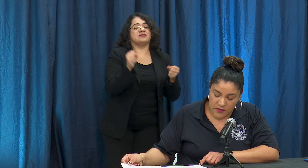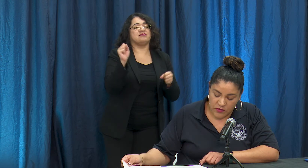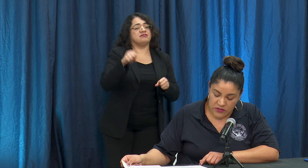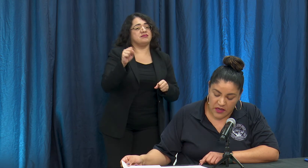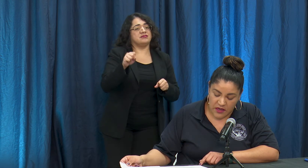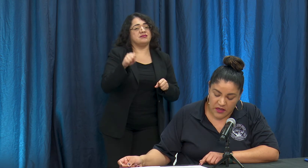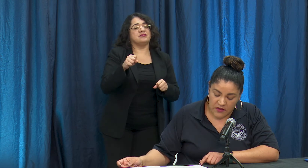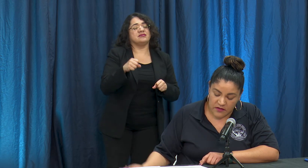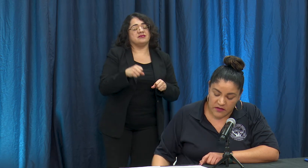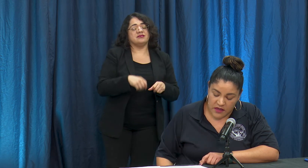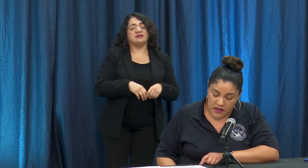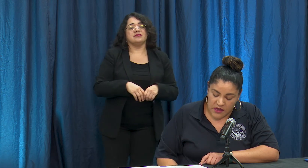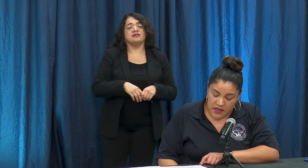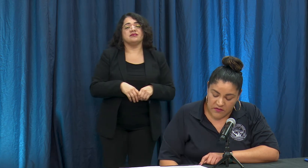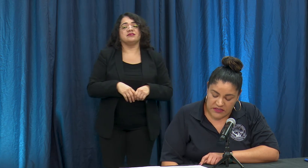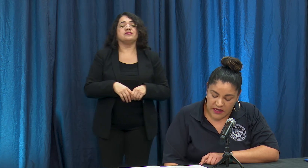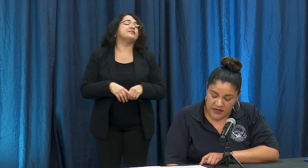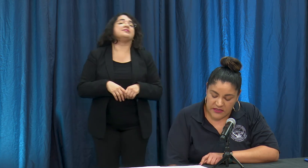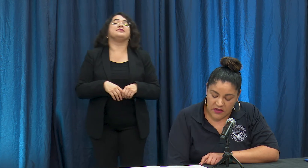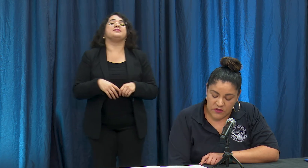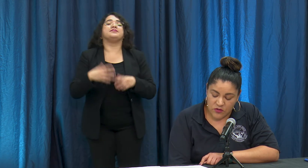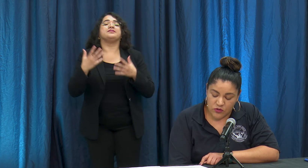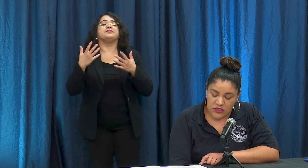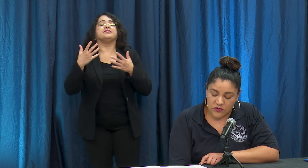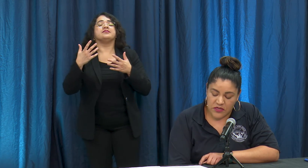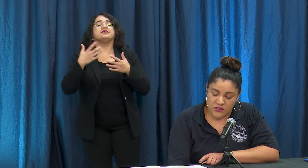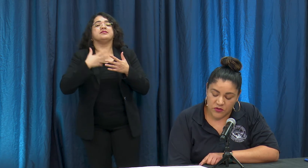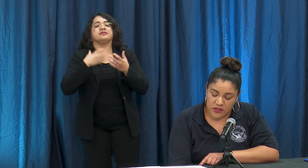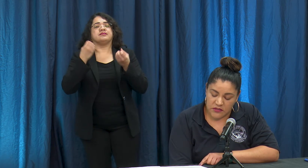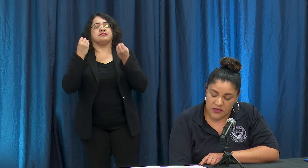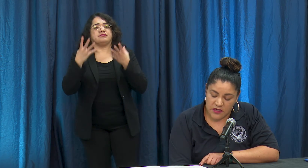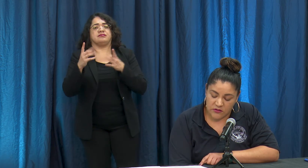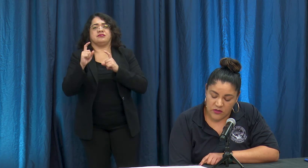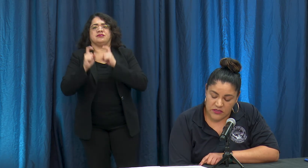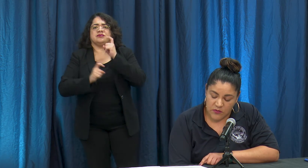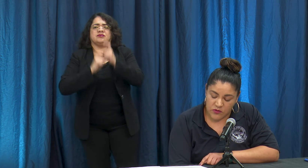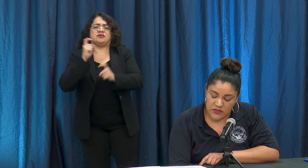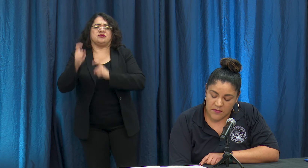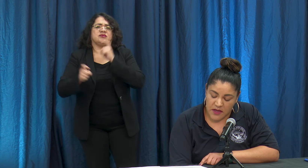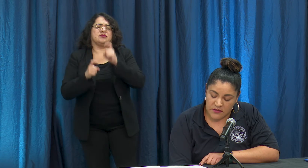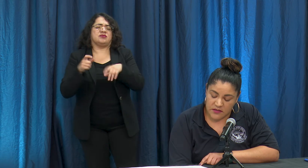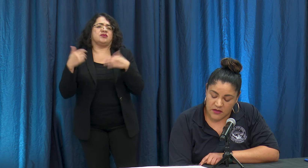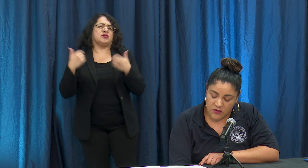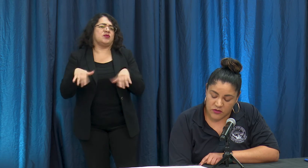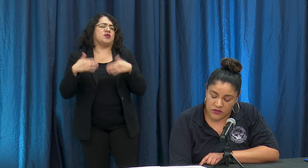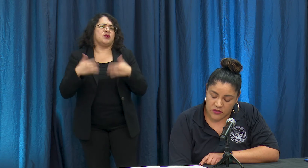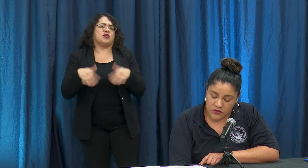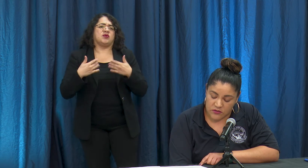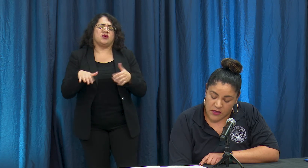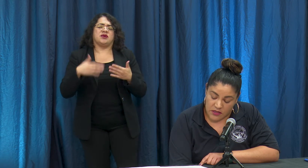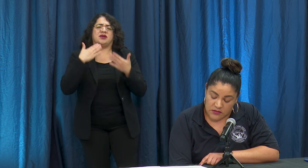También queremos avisarles que han visto muchas donaciones y actualizamos que más de